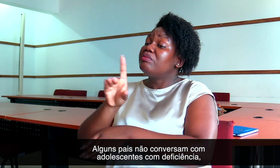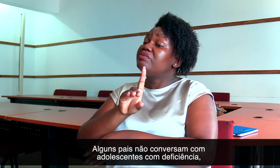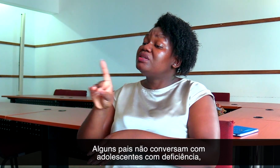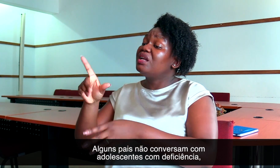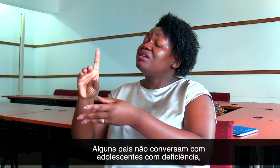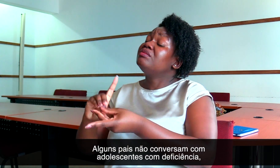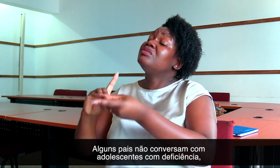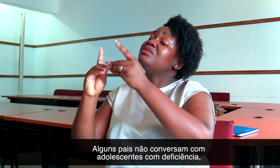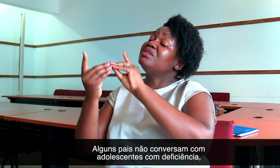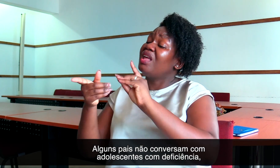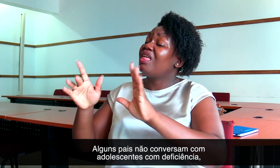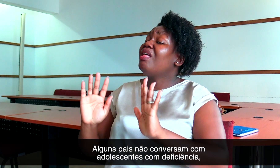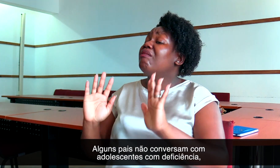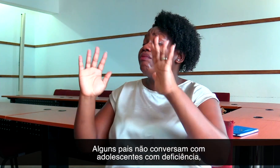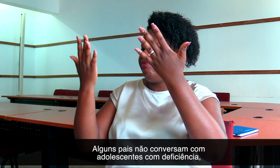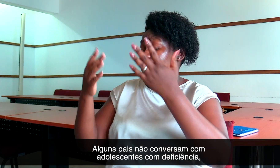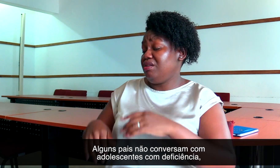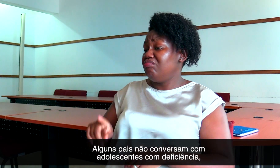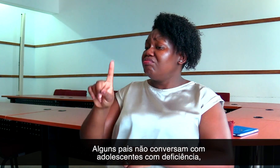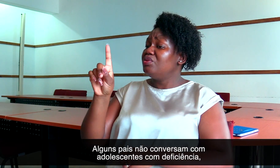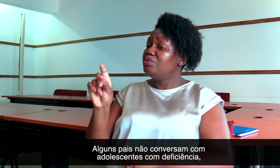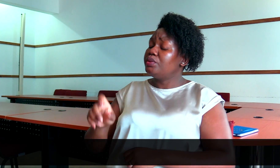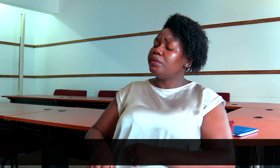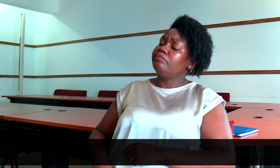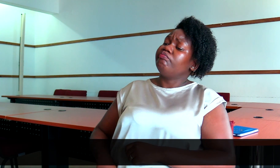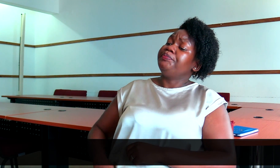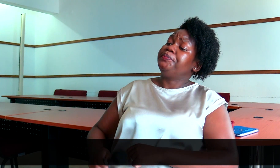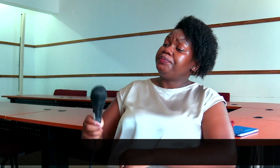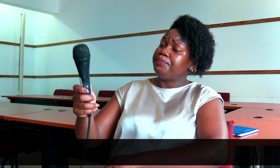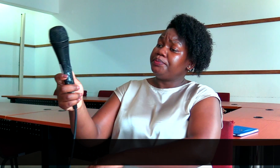Que implicações isto pode trazer para a vida destes adolescentes?